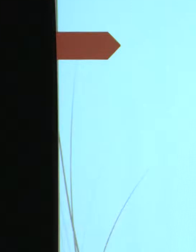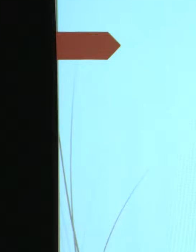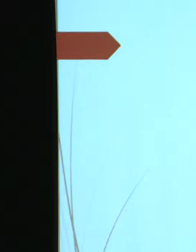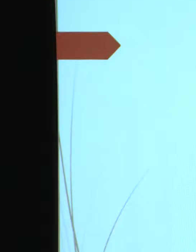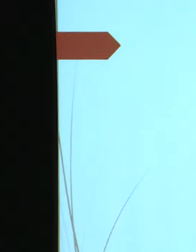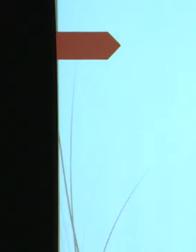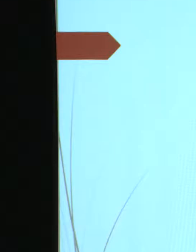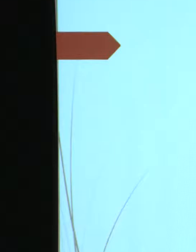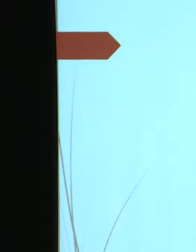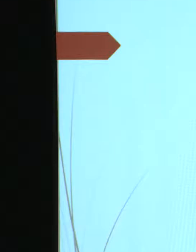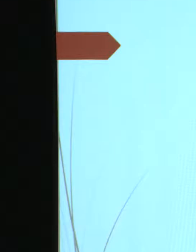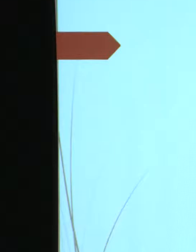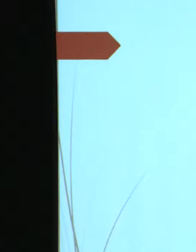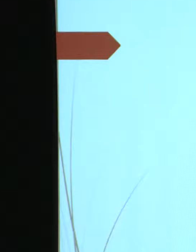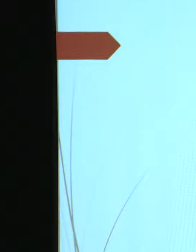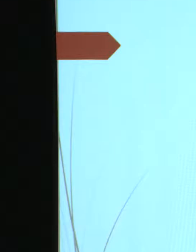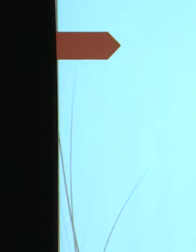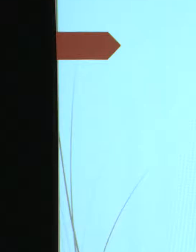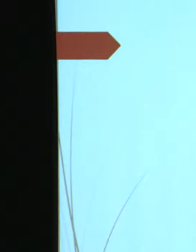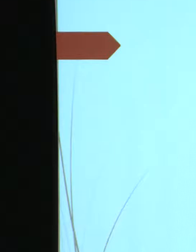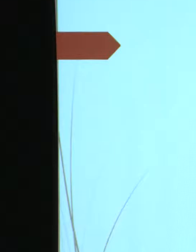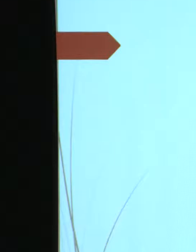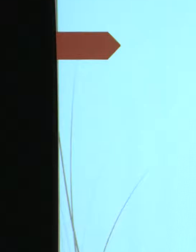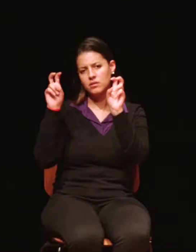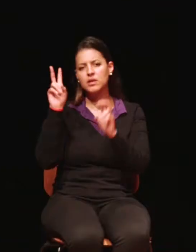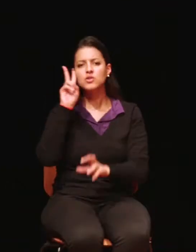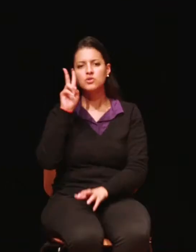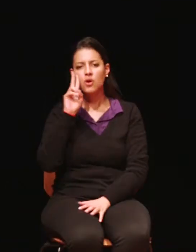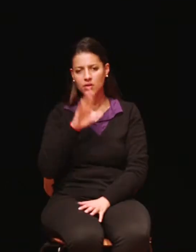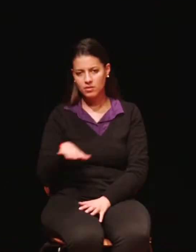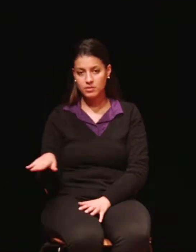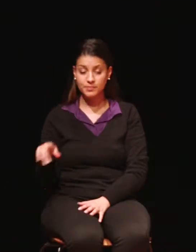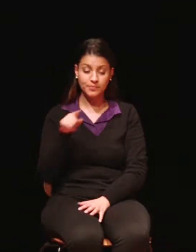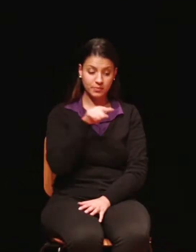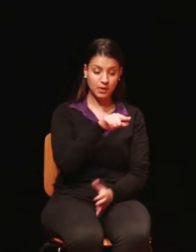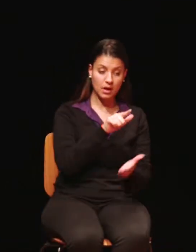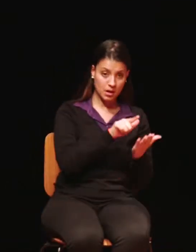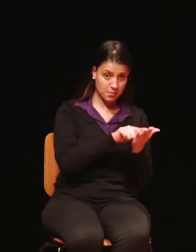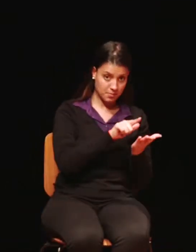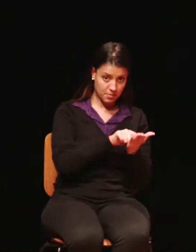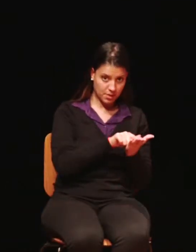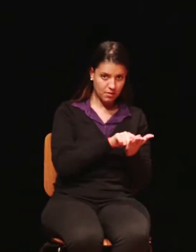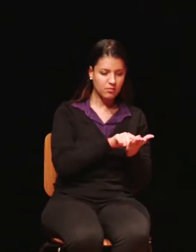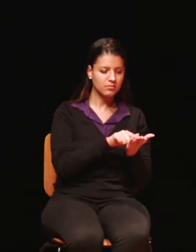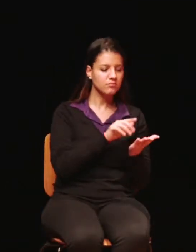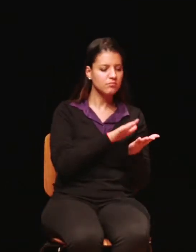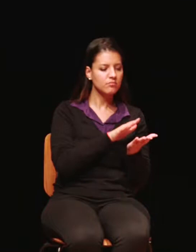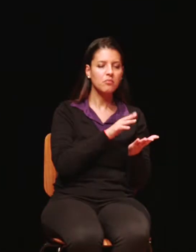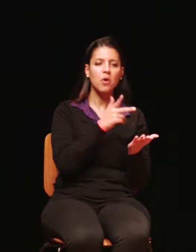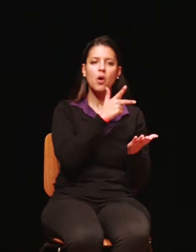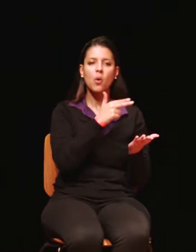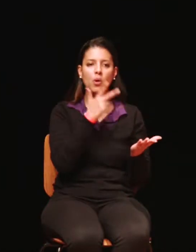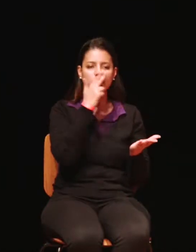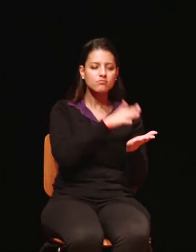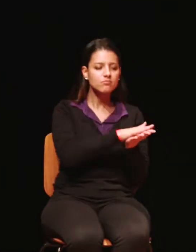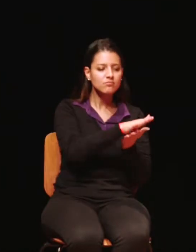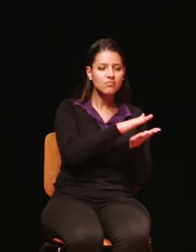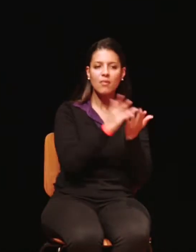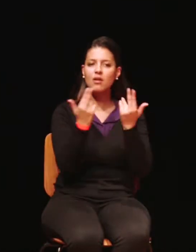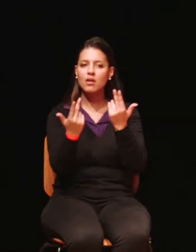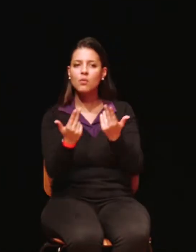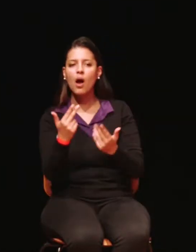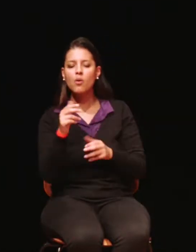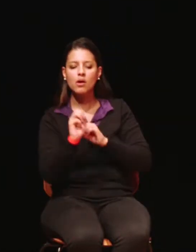texto muito conhecido de História das Crianças, em que se poderia imprimir, através da educação, o conteúdo que se